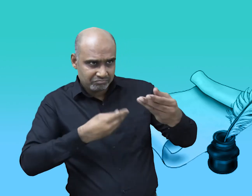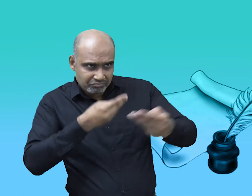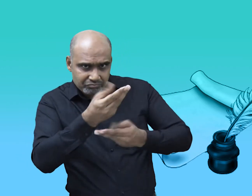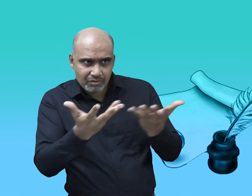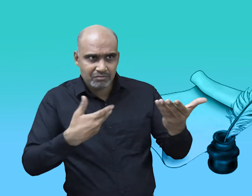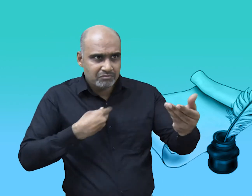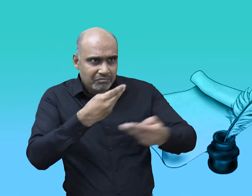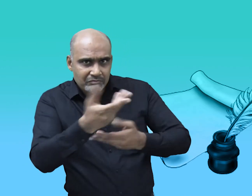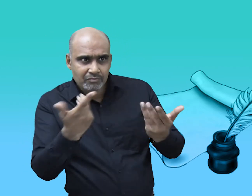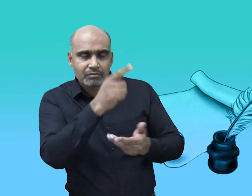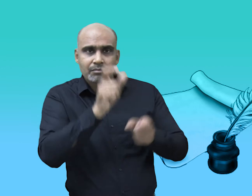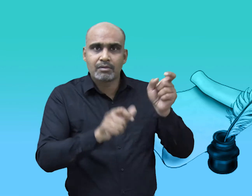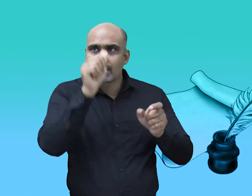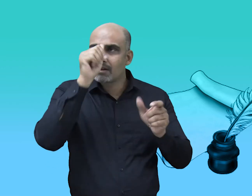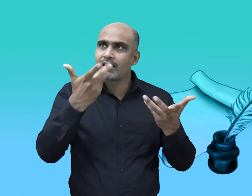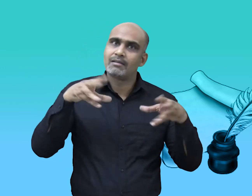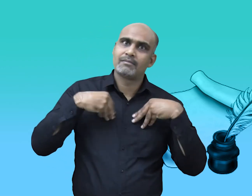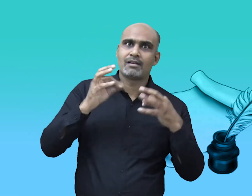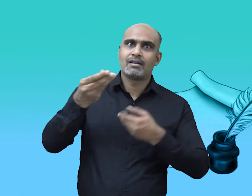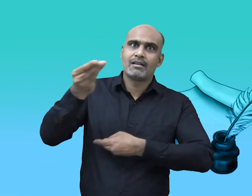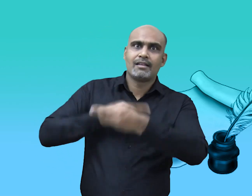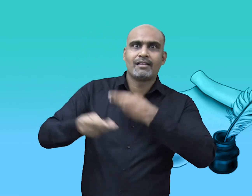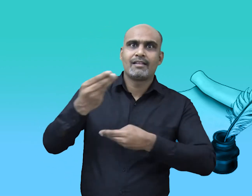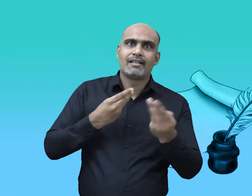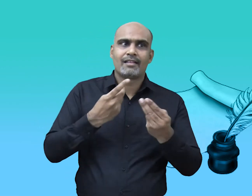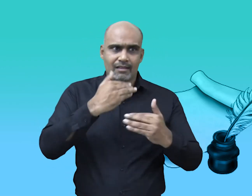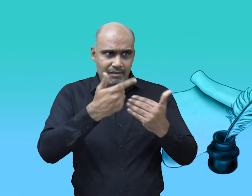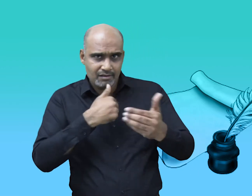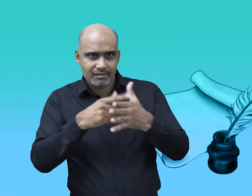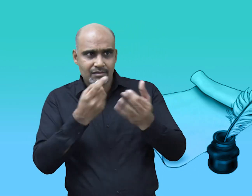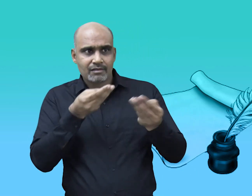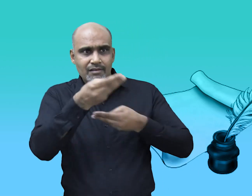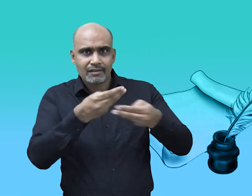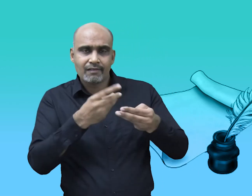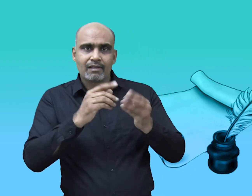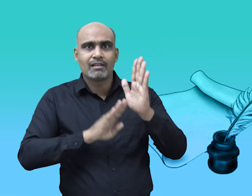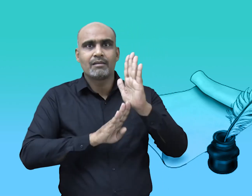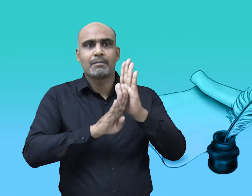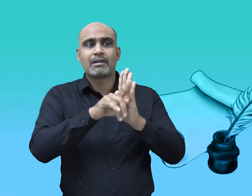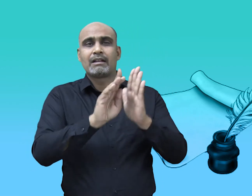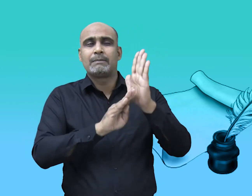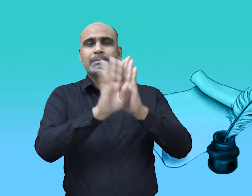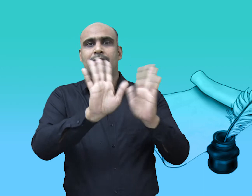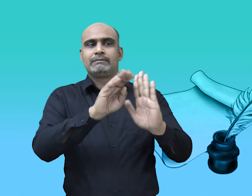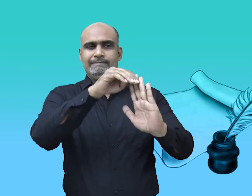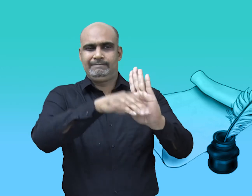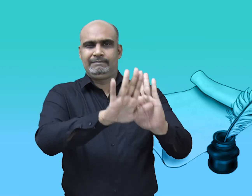को विकसित बनाने के लिए वे व्यापार में नए सुझाव और तकनीक प्रदान करने के माध्यम से हमारे देश की अर्थव्यवस्था